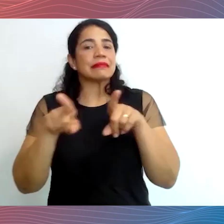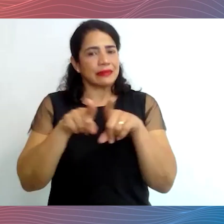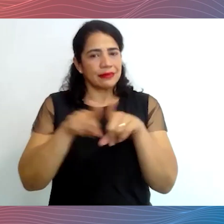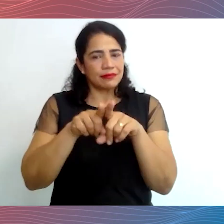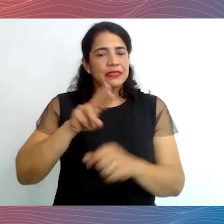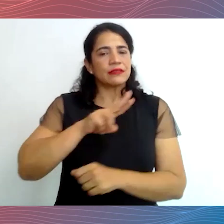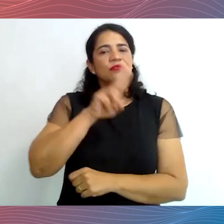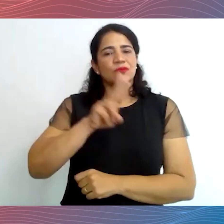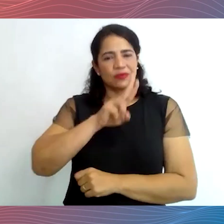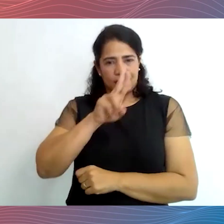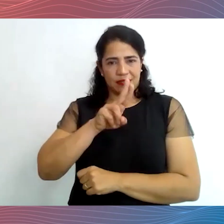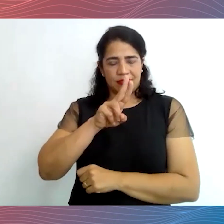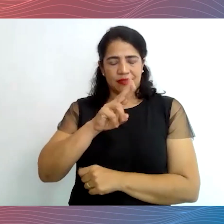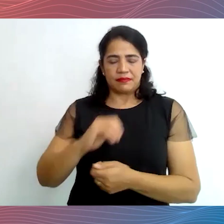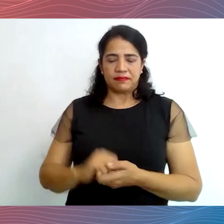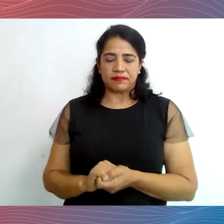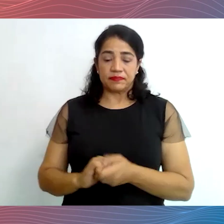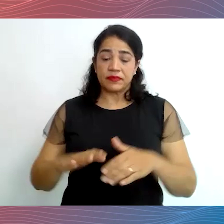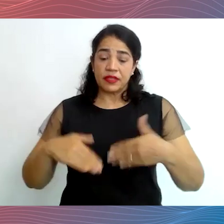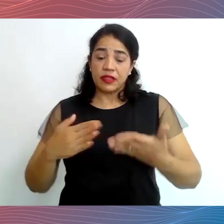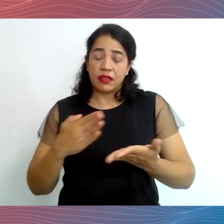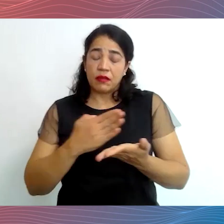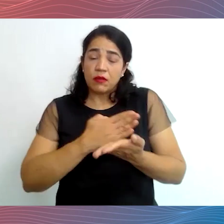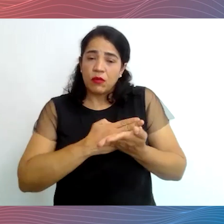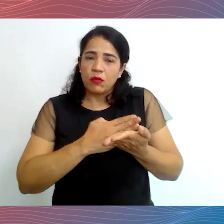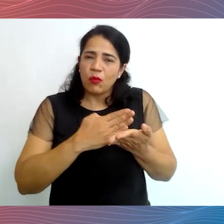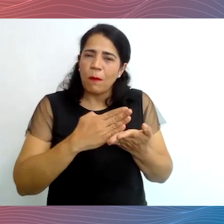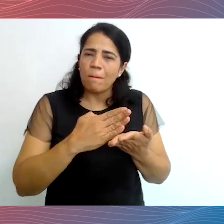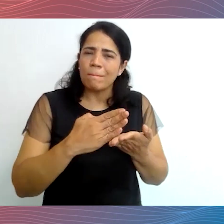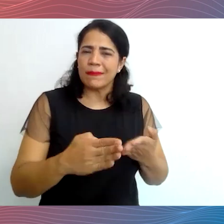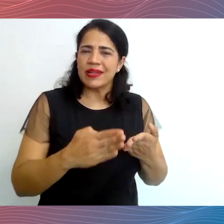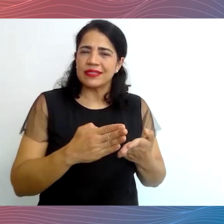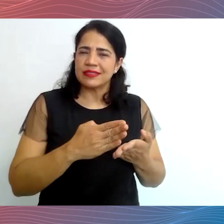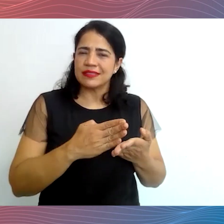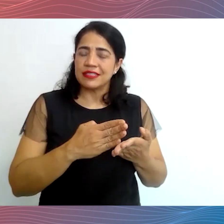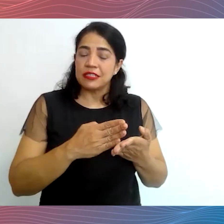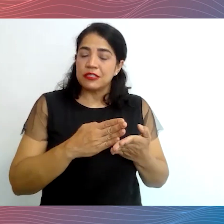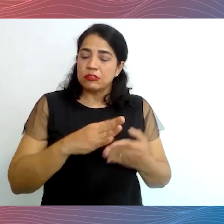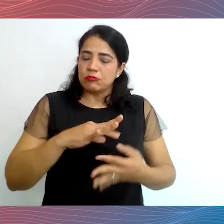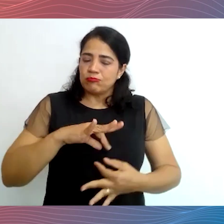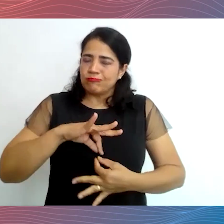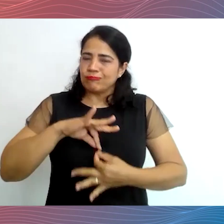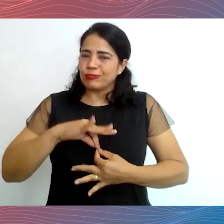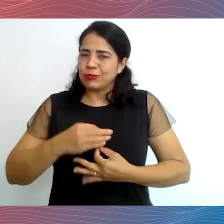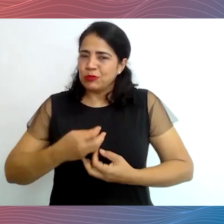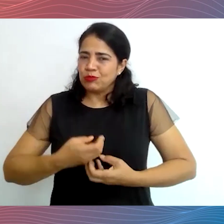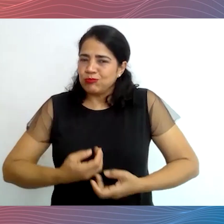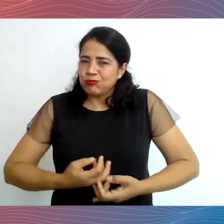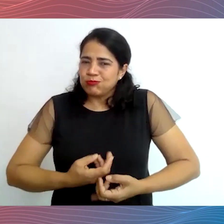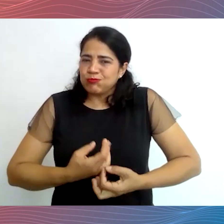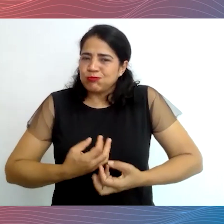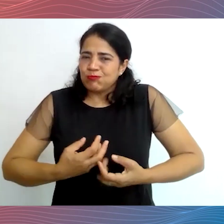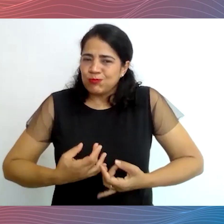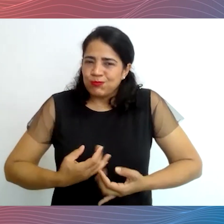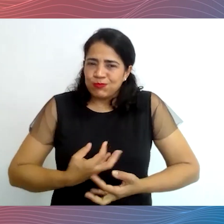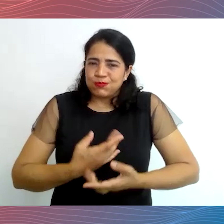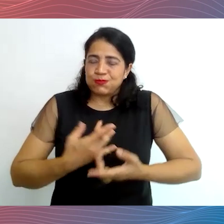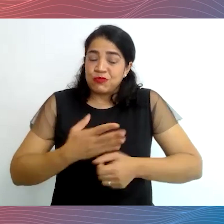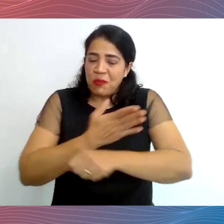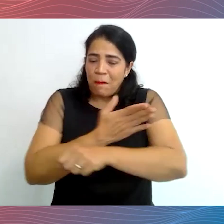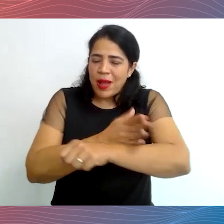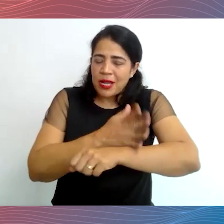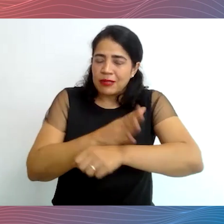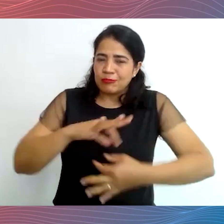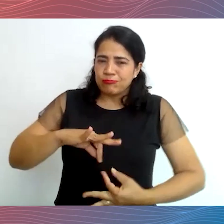isso começa o quê? Começa a esquentar no espírito. Nós começamos a exercitar o espírito. Irmãos, isso é necessário.